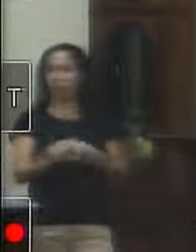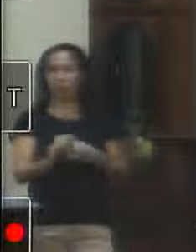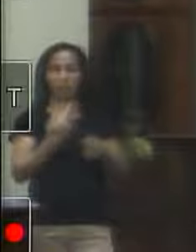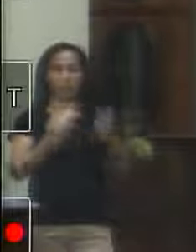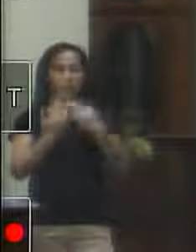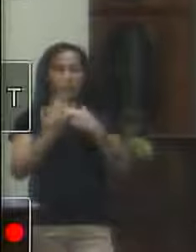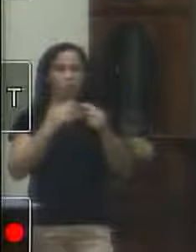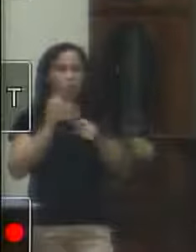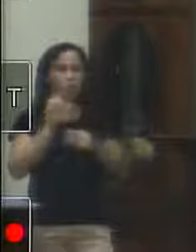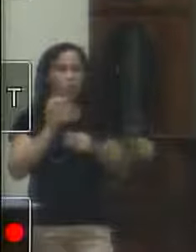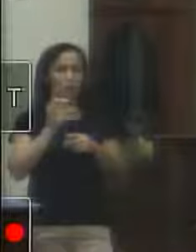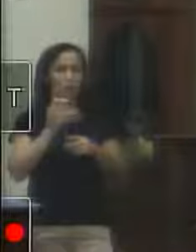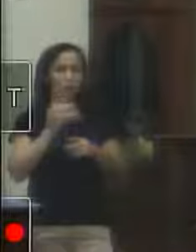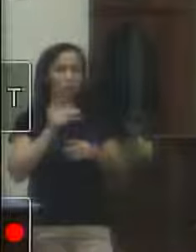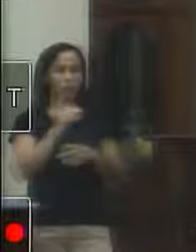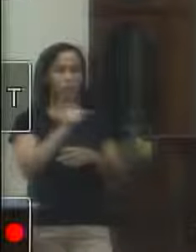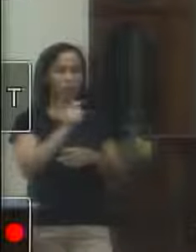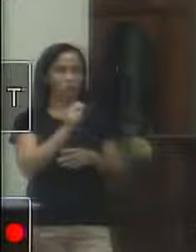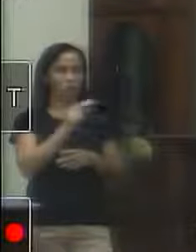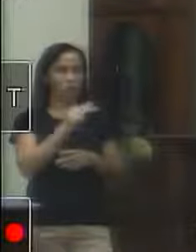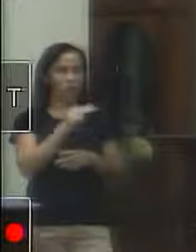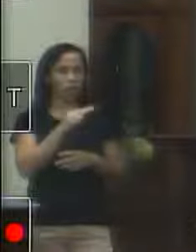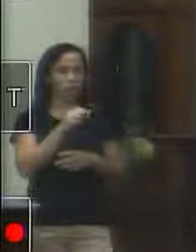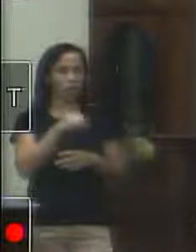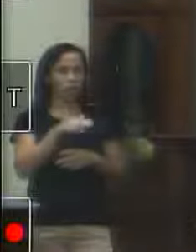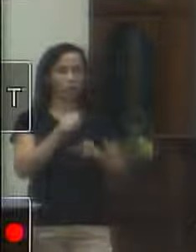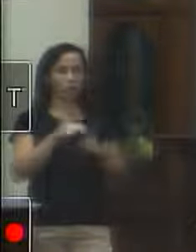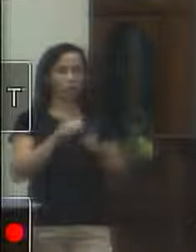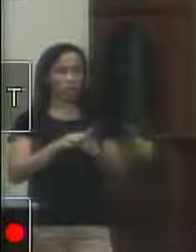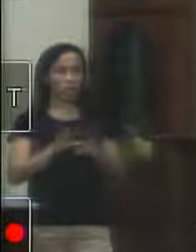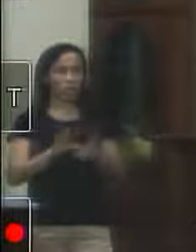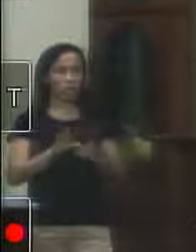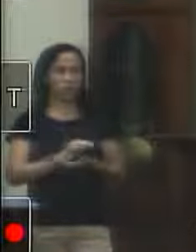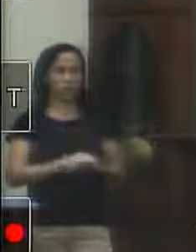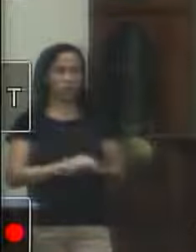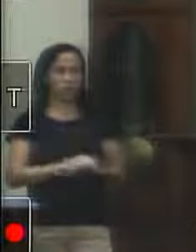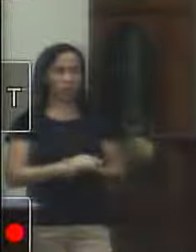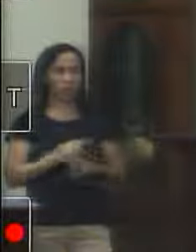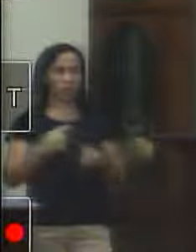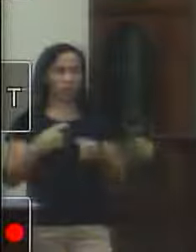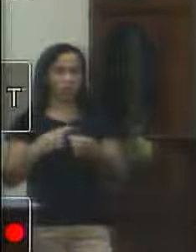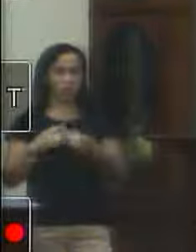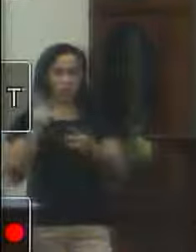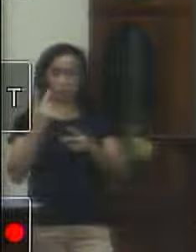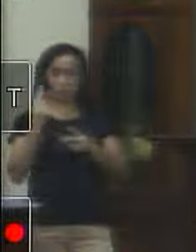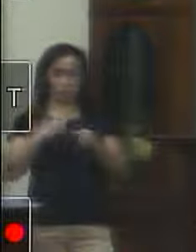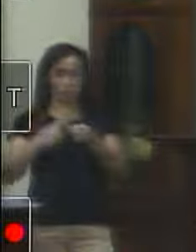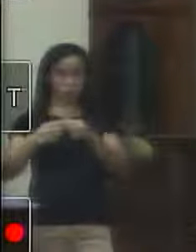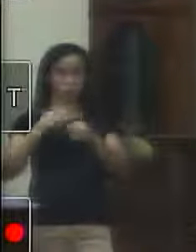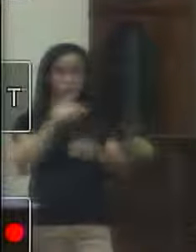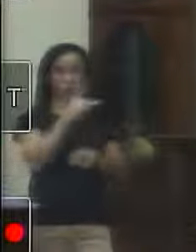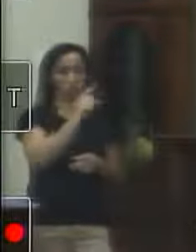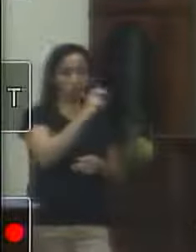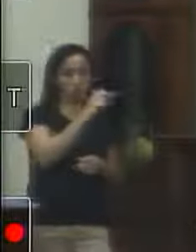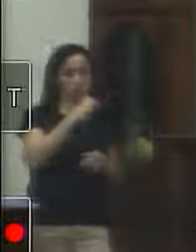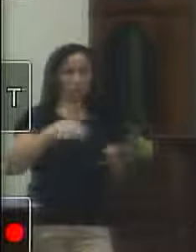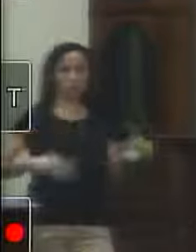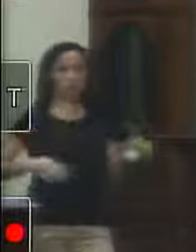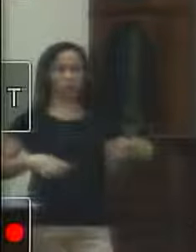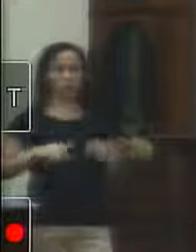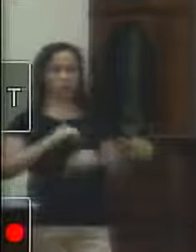eu estou vendo que só em Parapeúna e Conservatória, o que também me causa bastante estranheza, porque se você